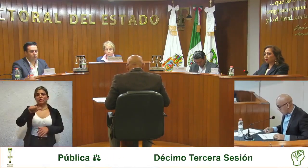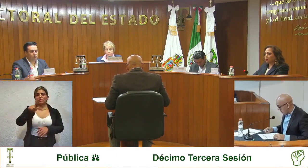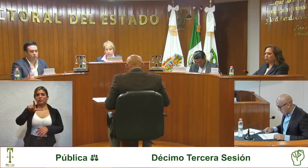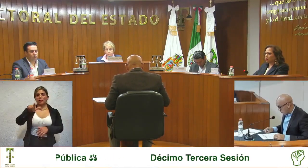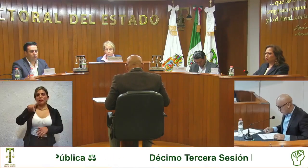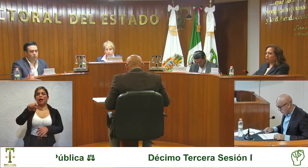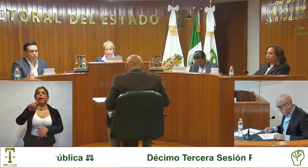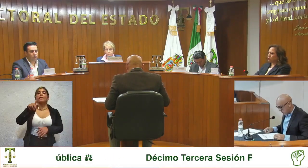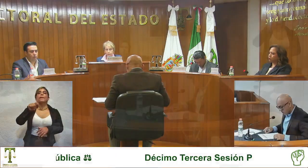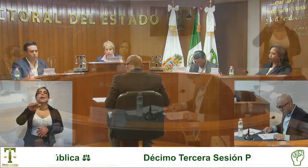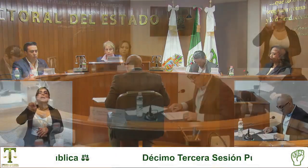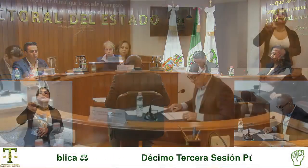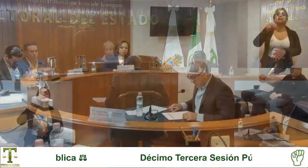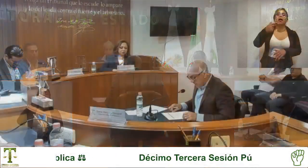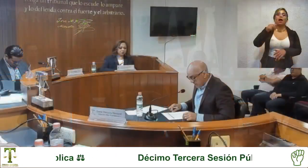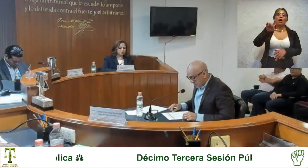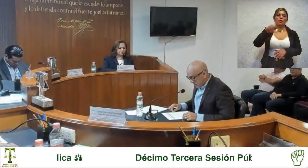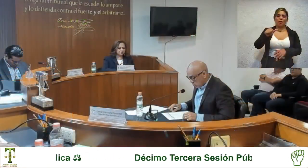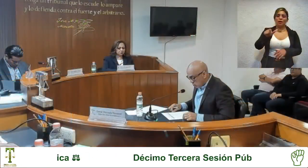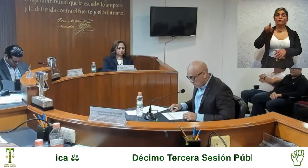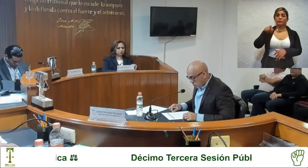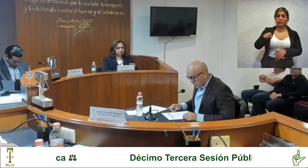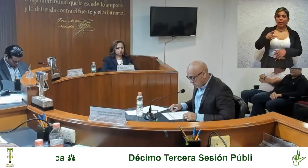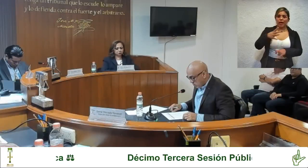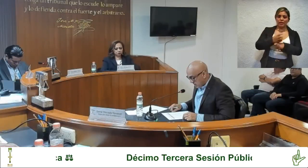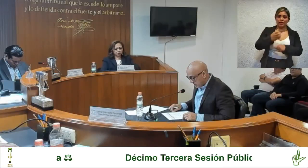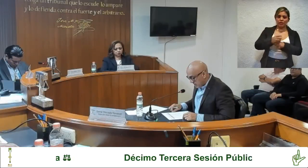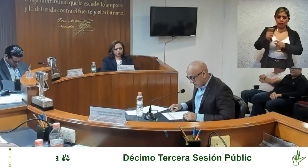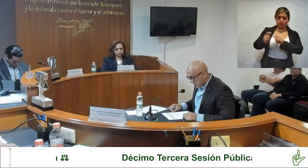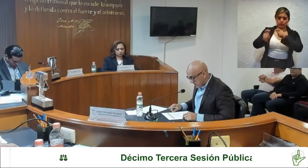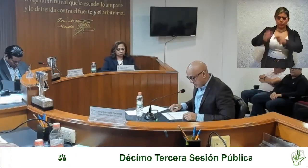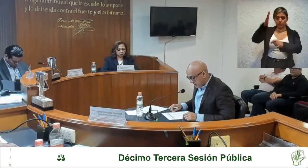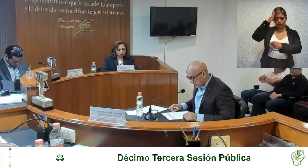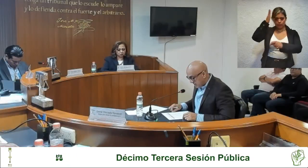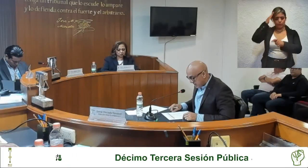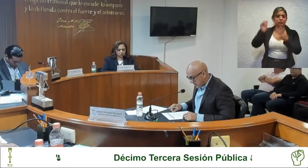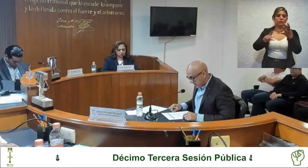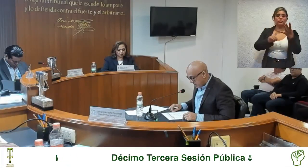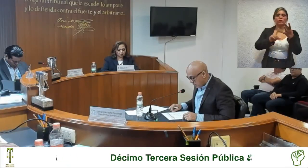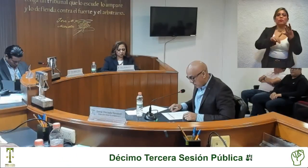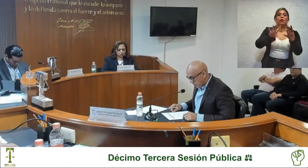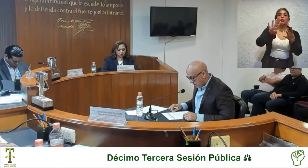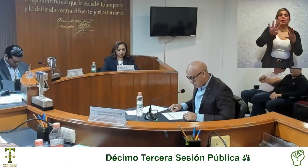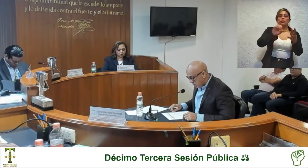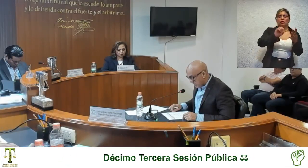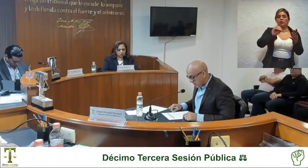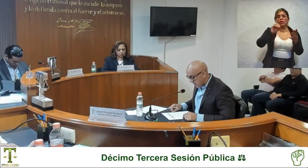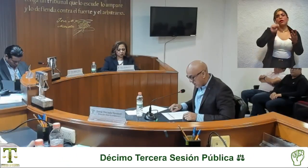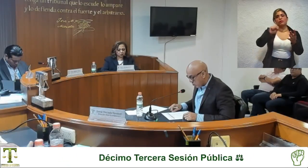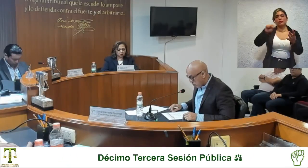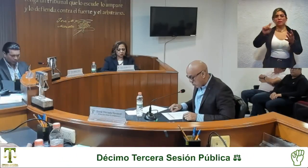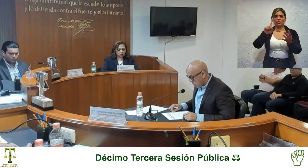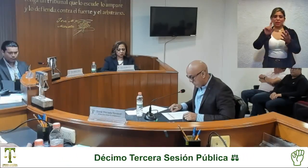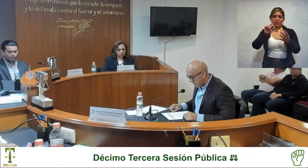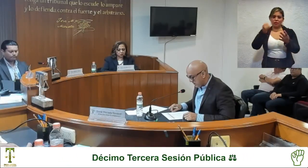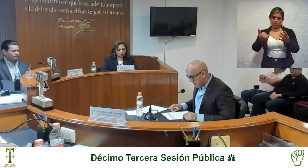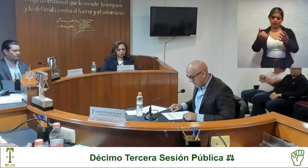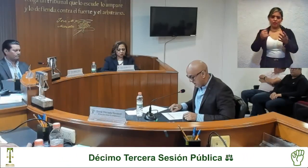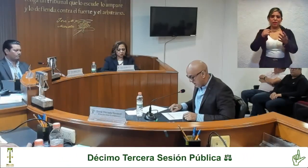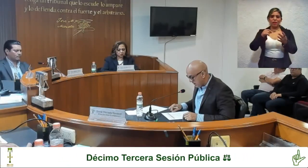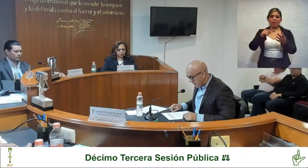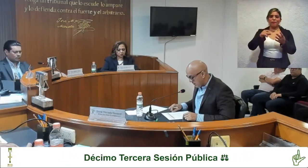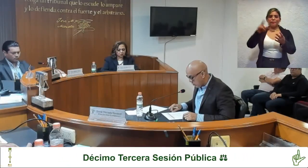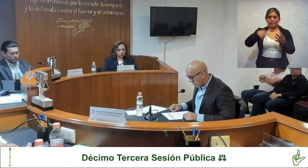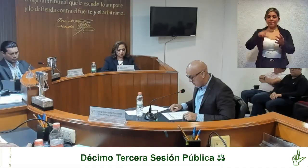turnado a la ponencia número 5. El asunto número 4 es el SCI, diagonal 29 de este año,